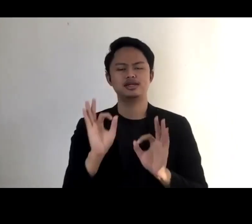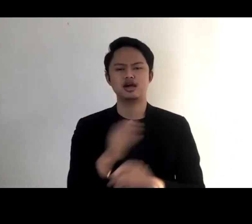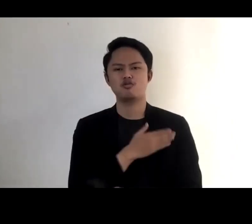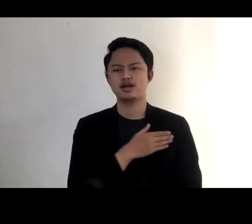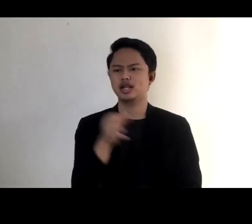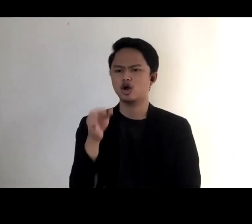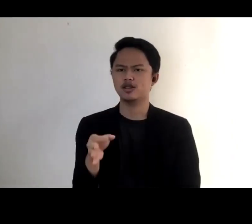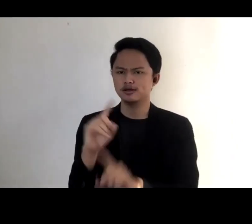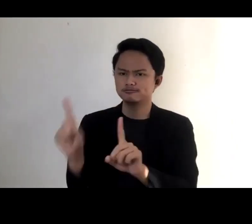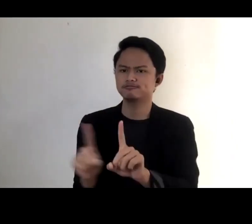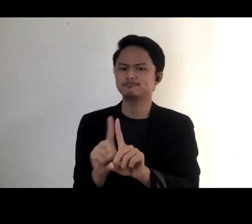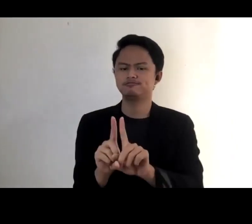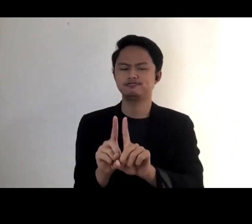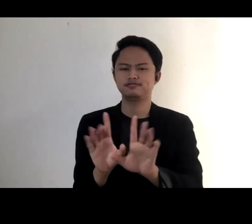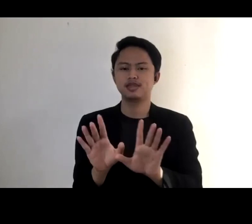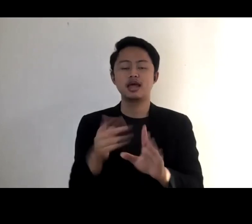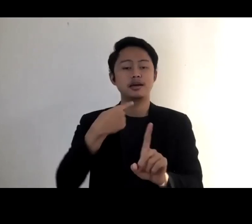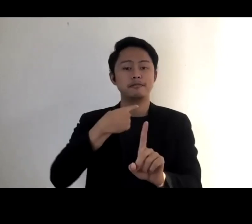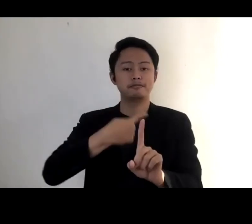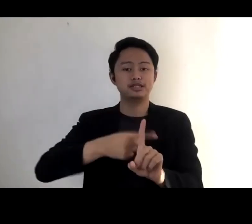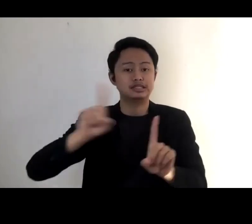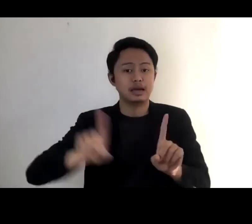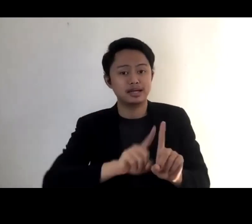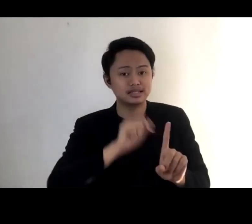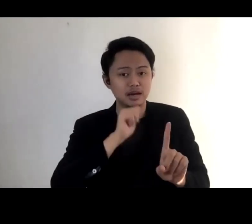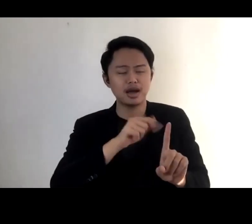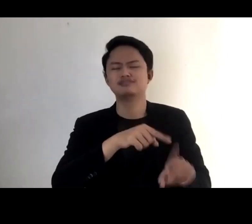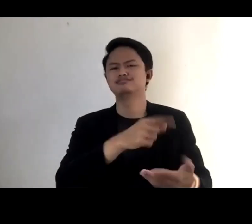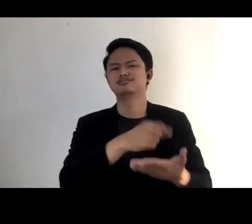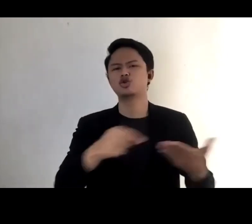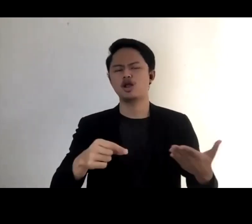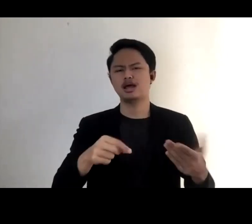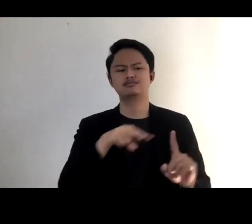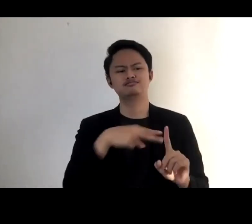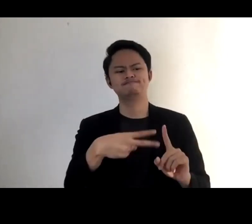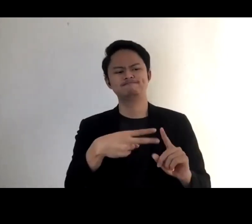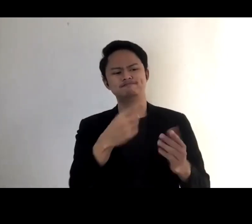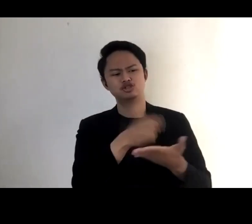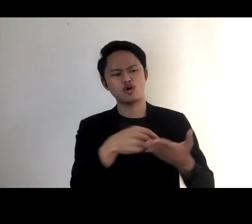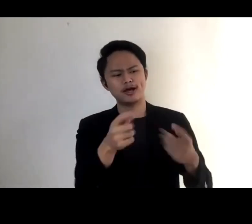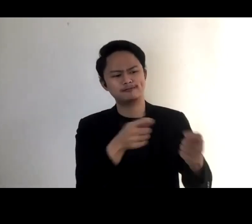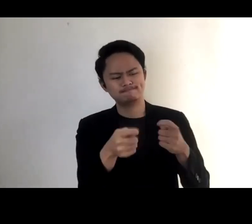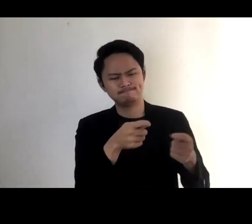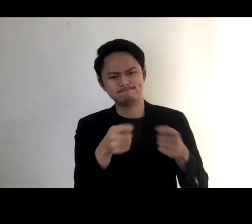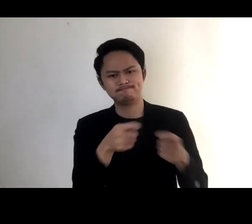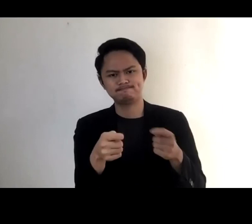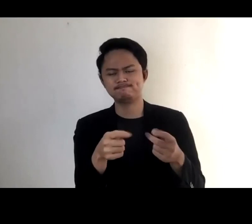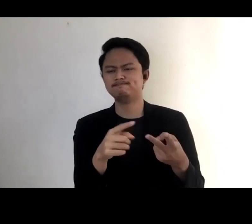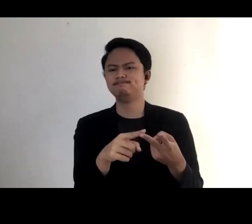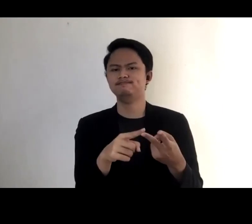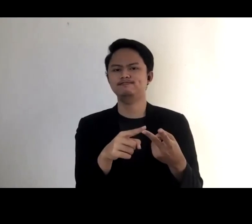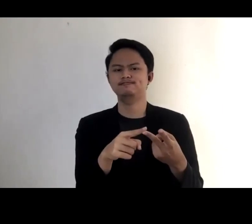Kota, termasuk juga mendampingi kawan-kawan sekolah dari aspek tata kelola sekolah,